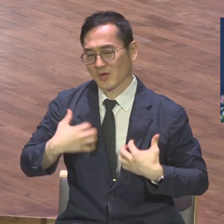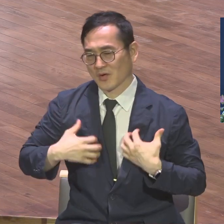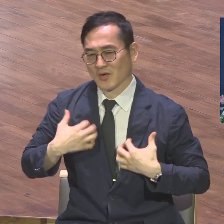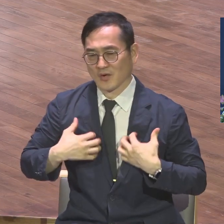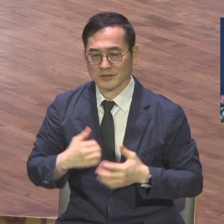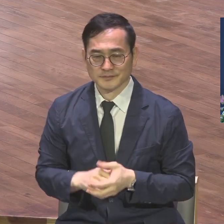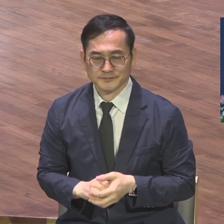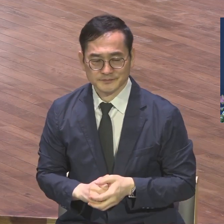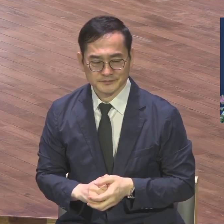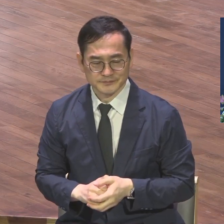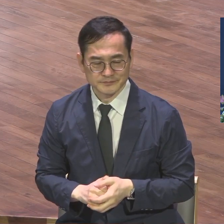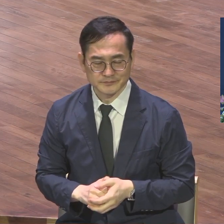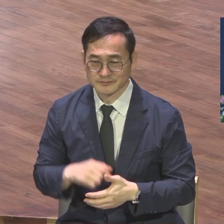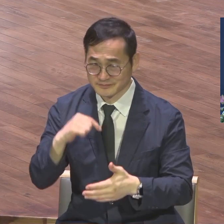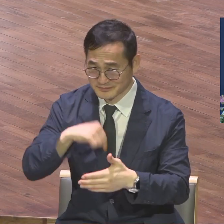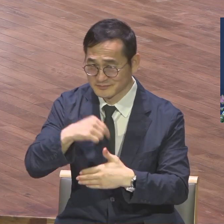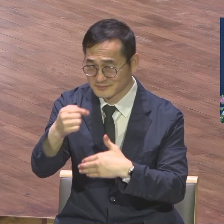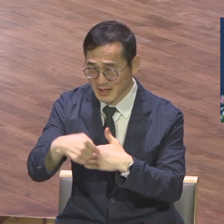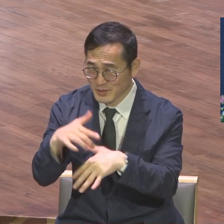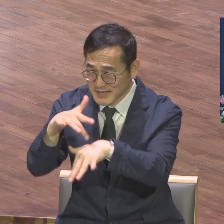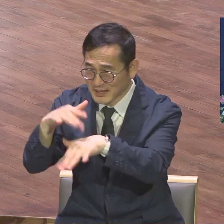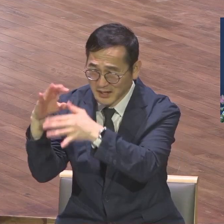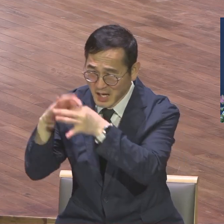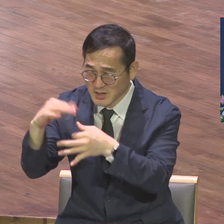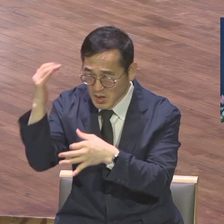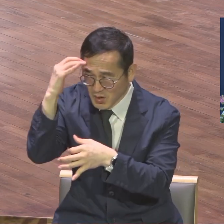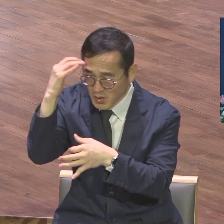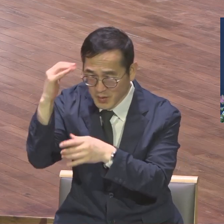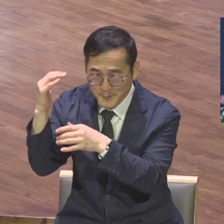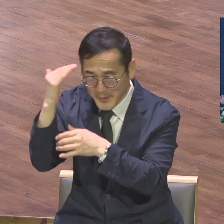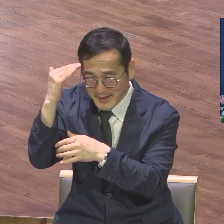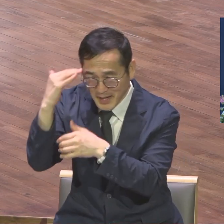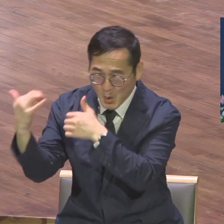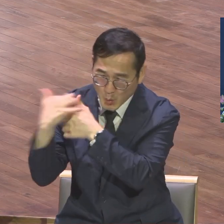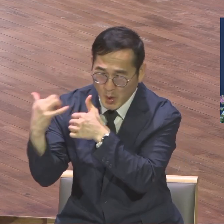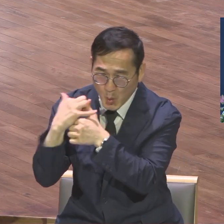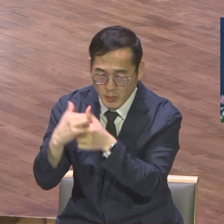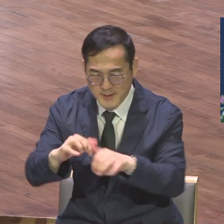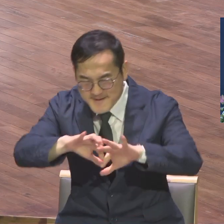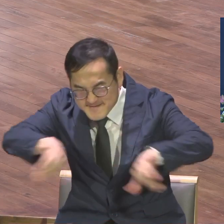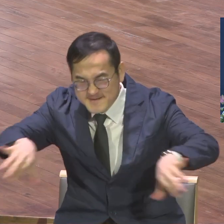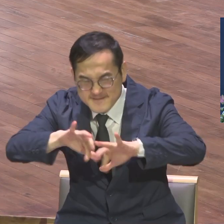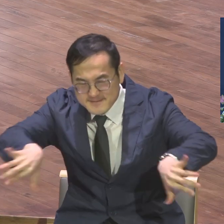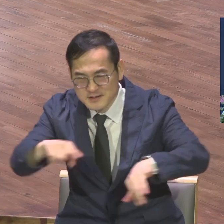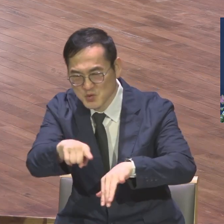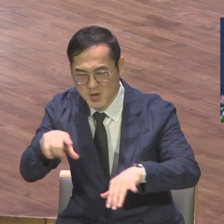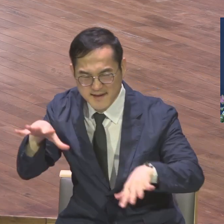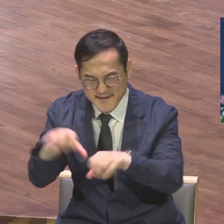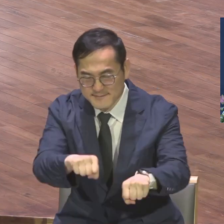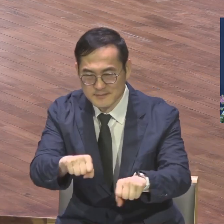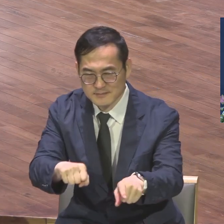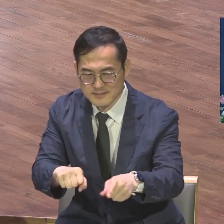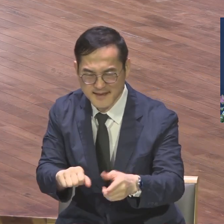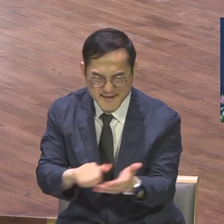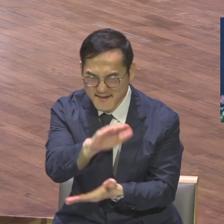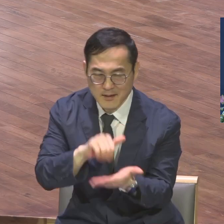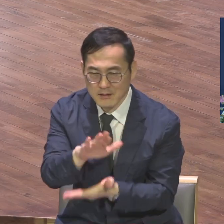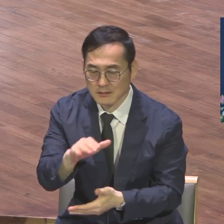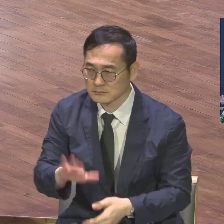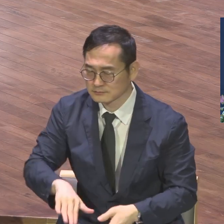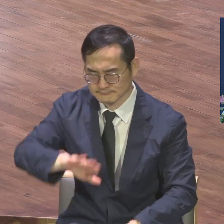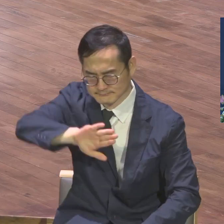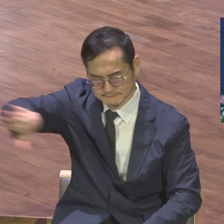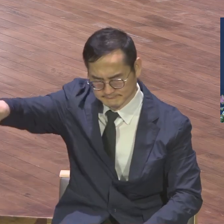내부 외부에서 끊임없이 사단은 공격해서 이간시키고 나누어 놓으려고 끊임없이 공격하고 있지만은